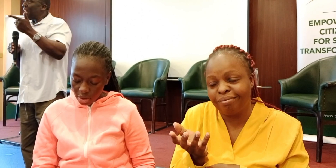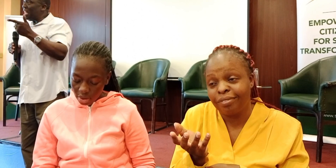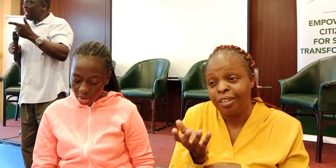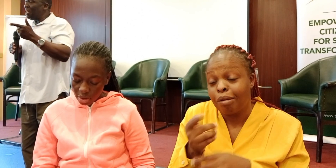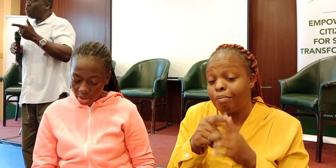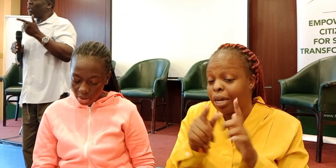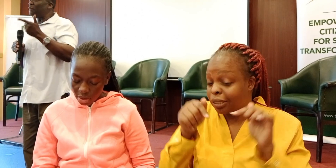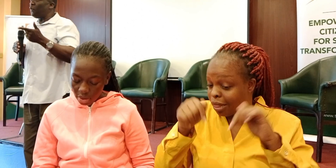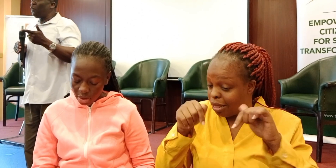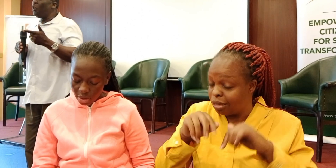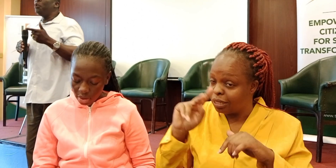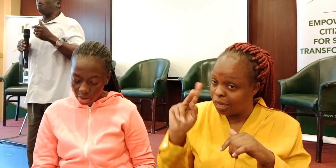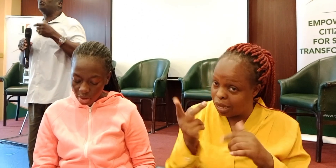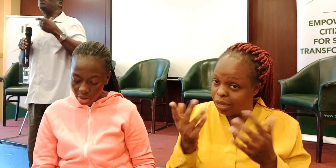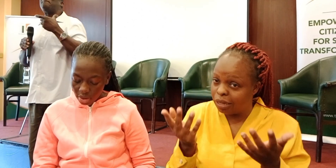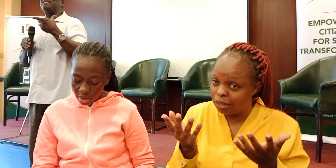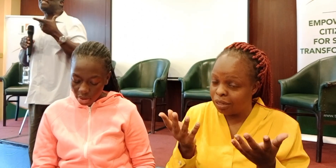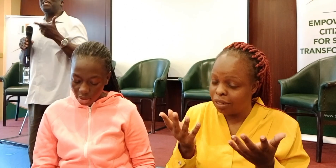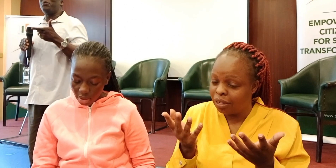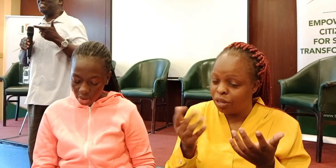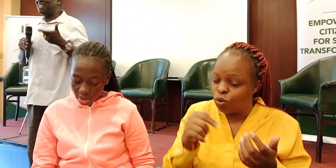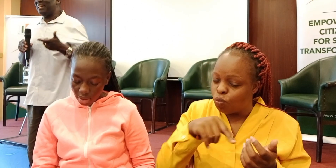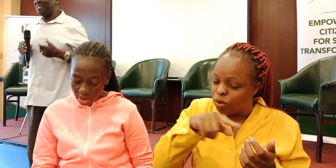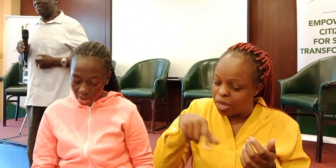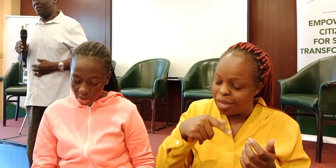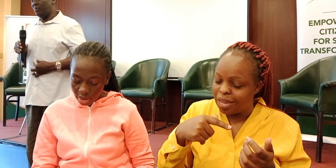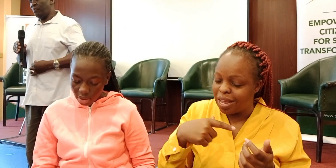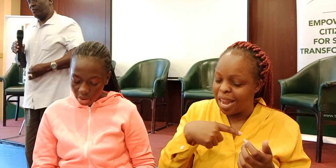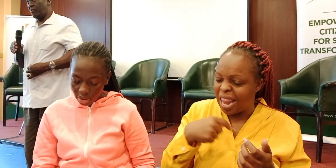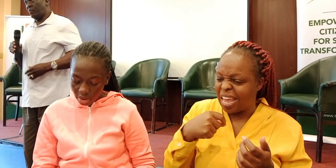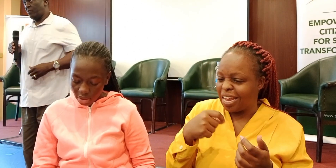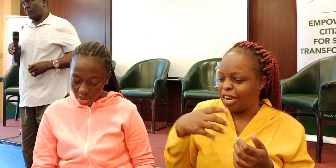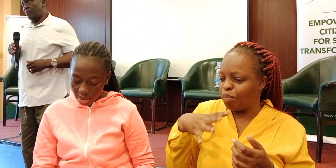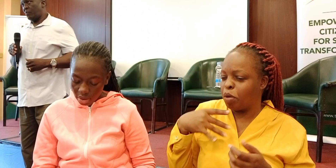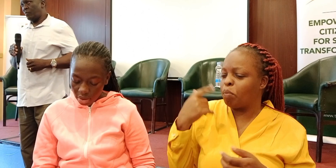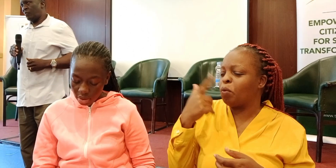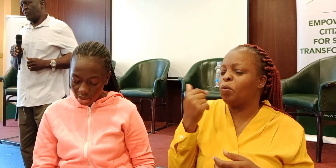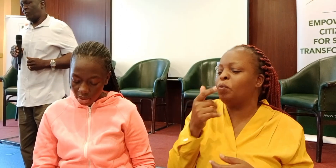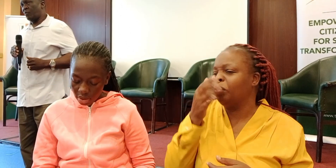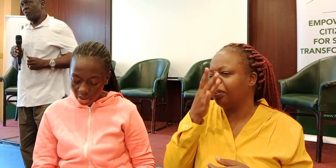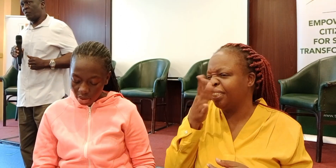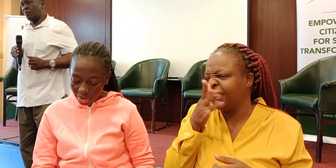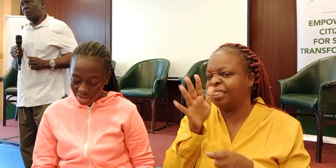Lakini Kenya hii tulivyo ni kwamba tunapenda sana wenye sarakasi.